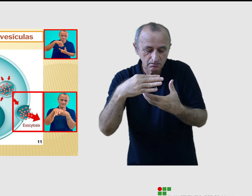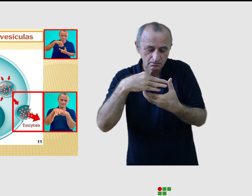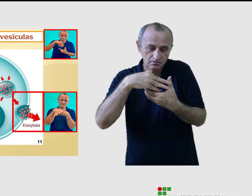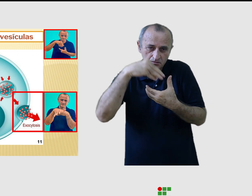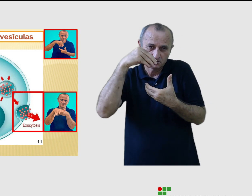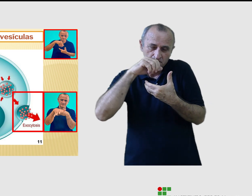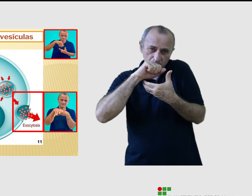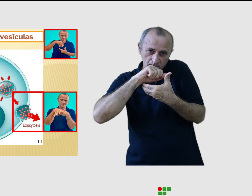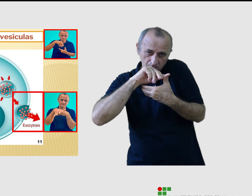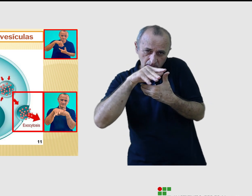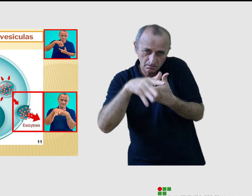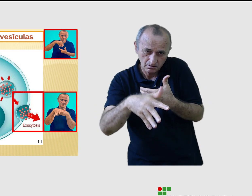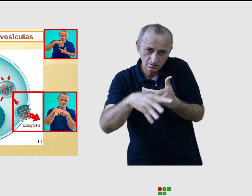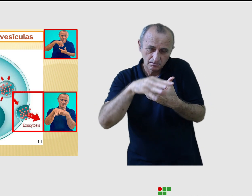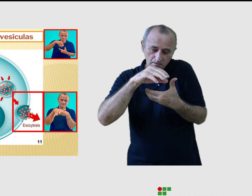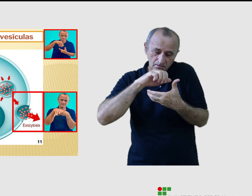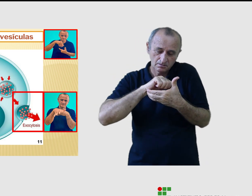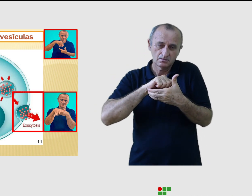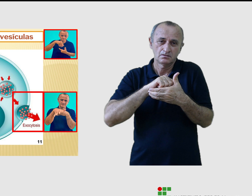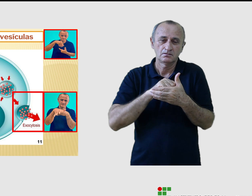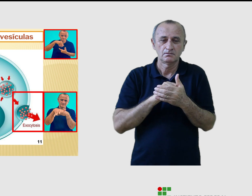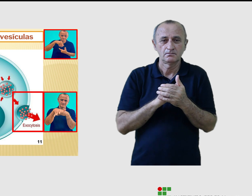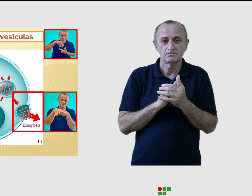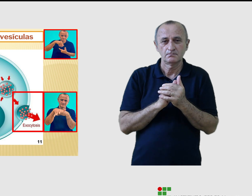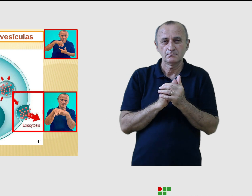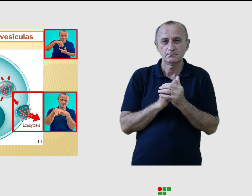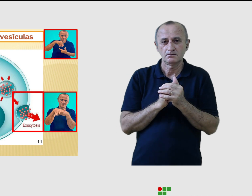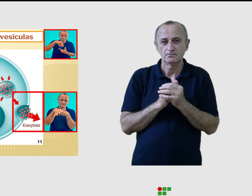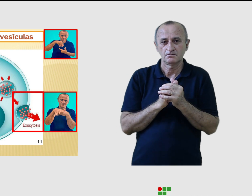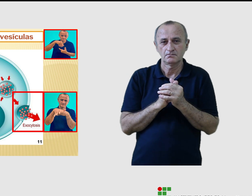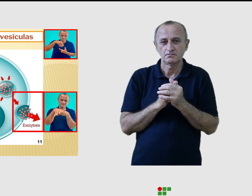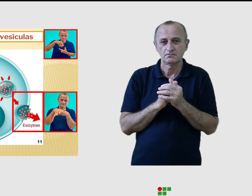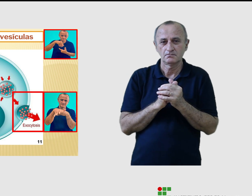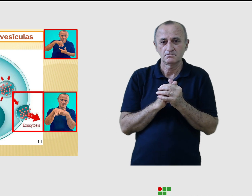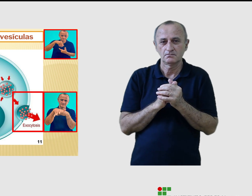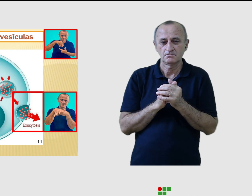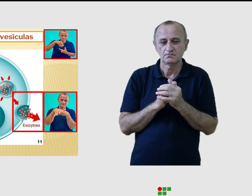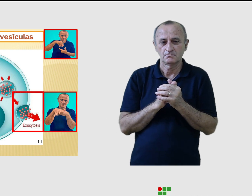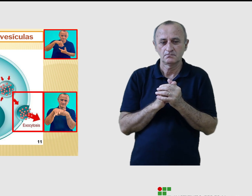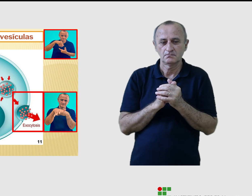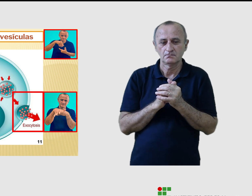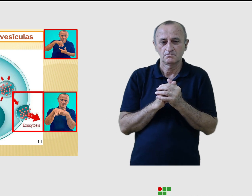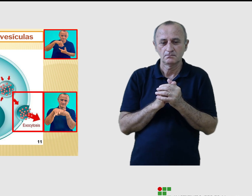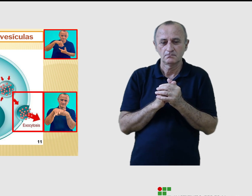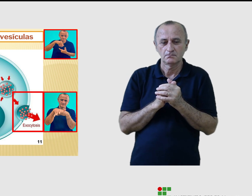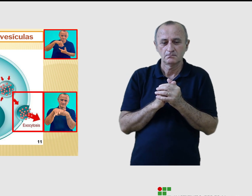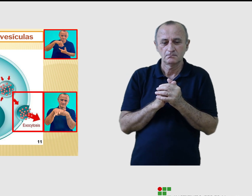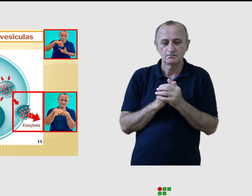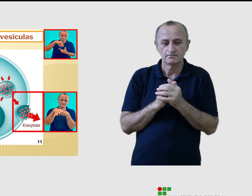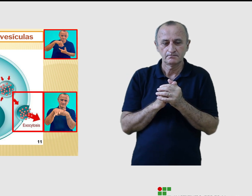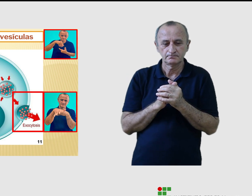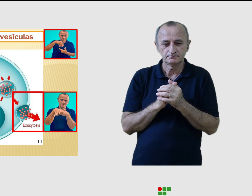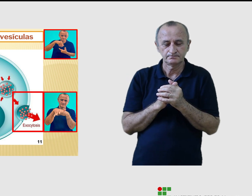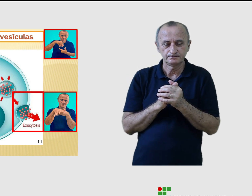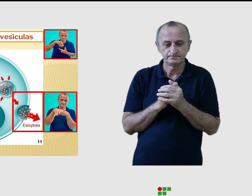exocitose é o processo de saída de partículas na célula por meio de